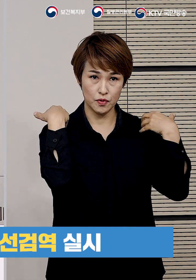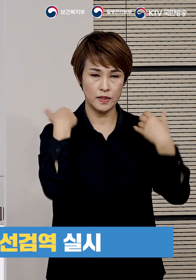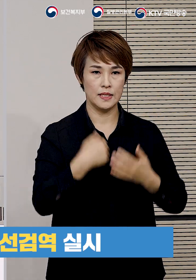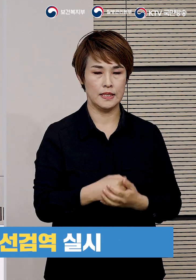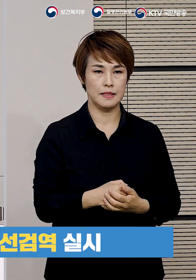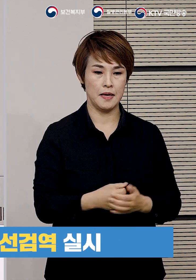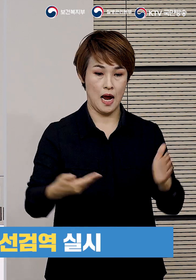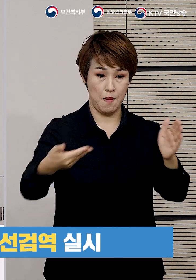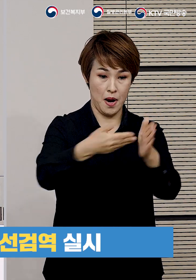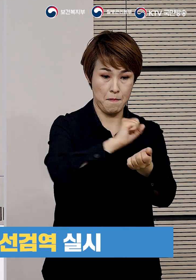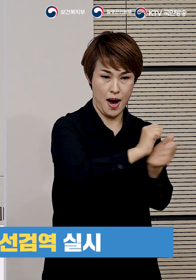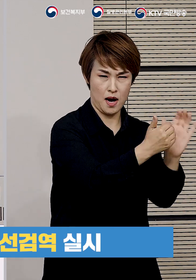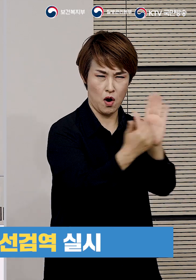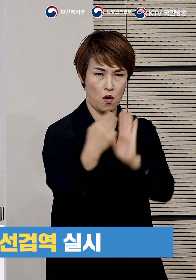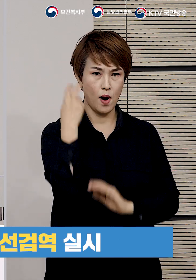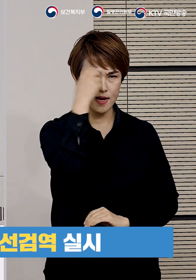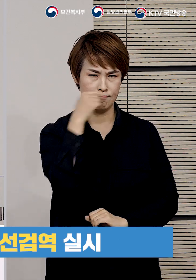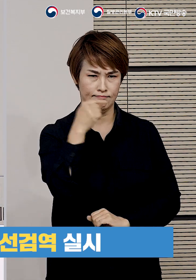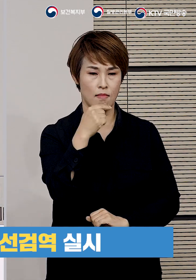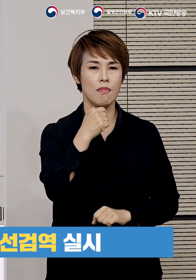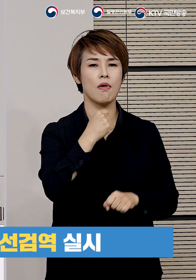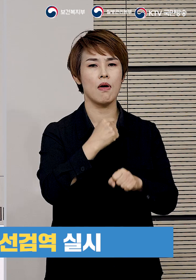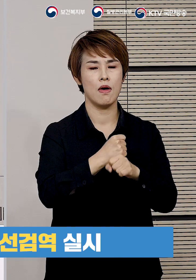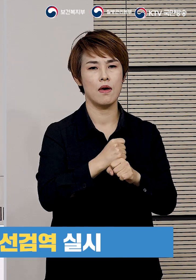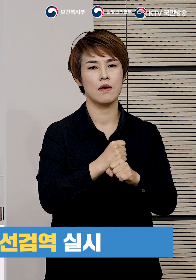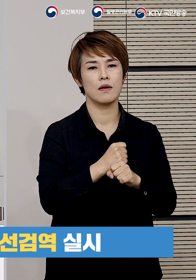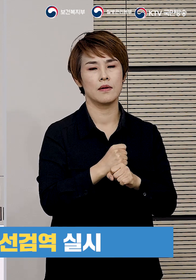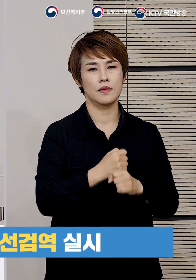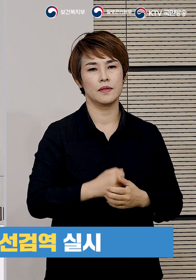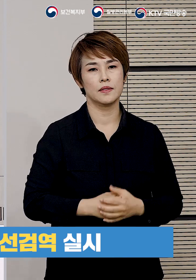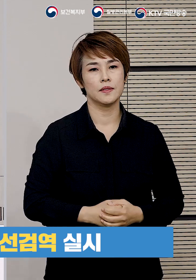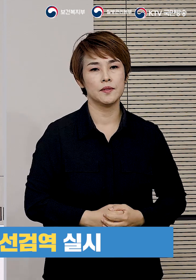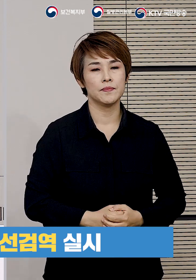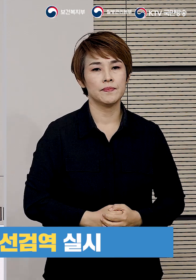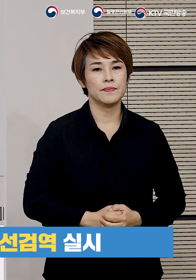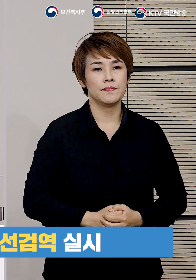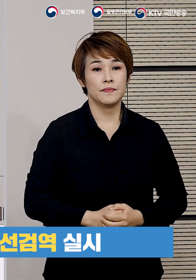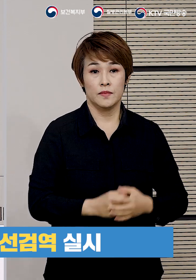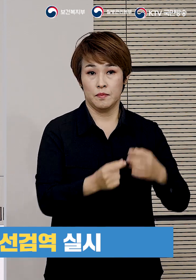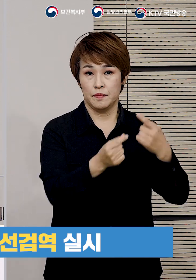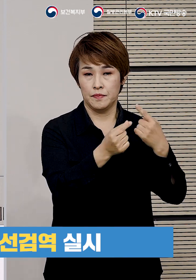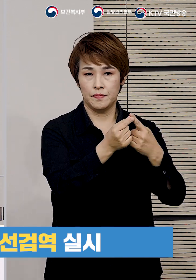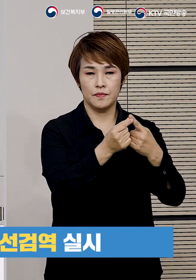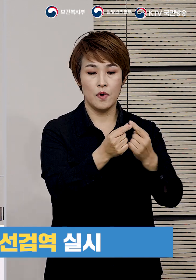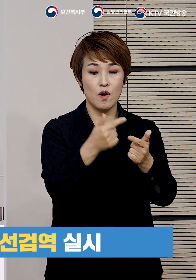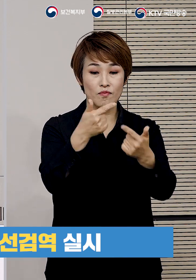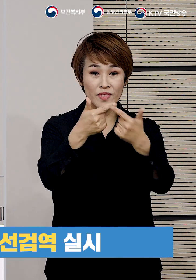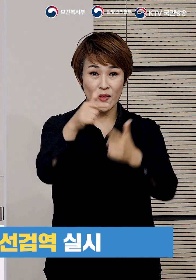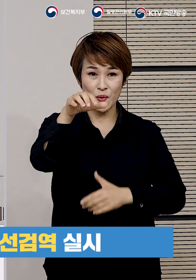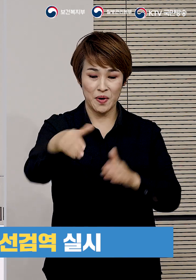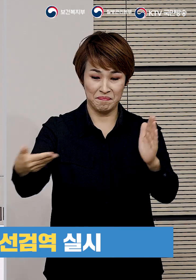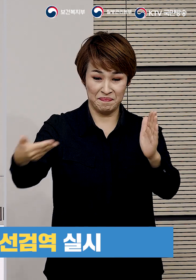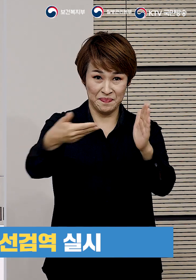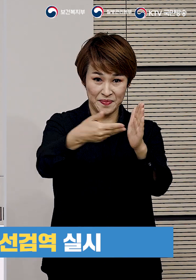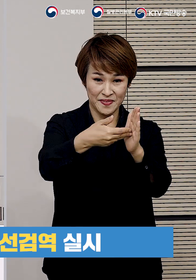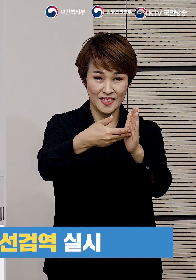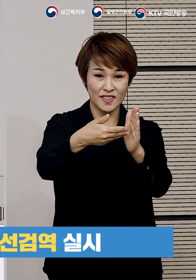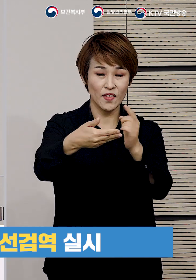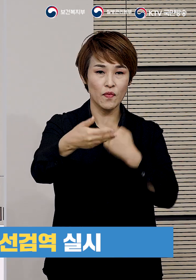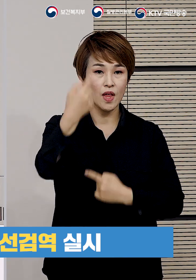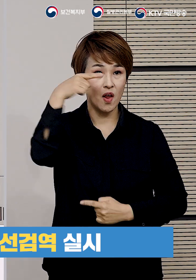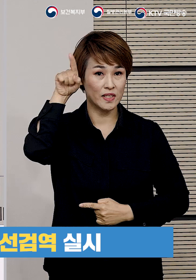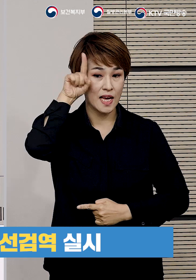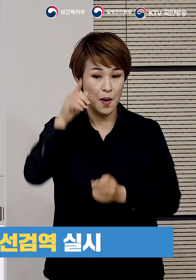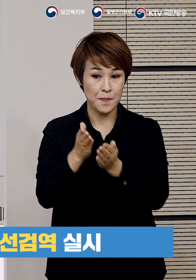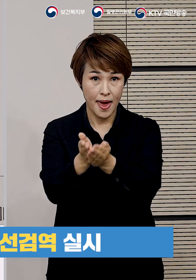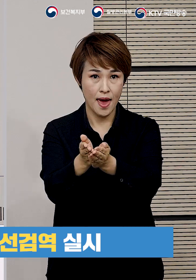다음과 같이 항만 방역 관리 강화 방안을 마련하여 추진할 계획입니다. 우선 부산항에 입항하는